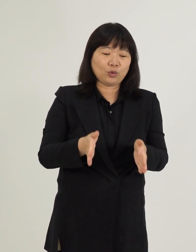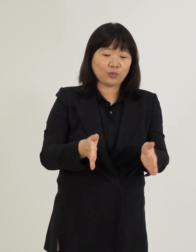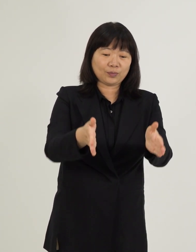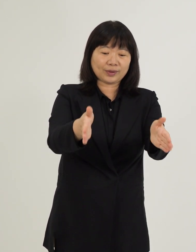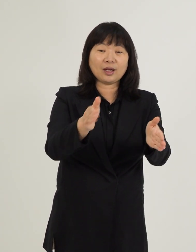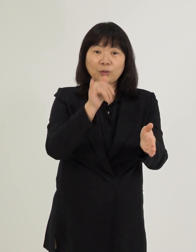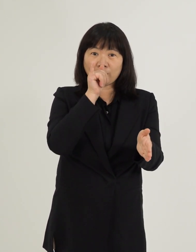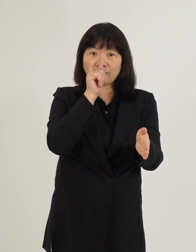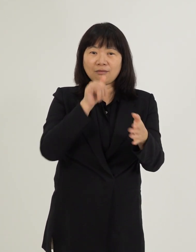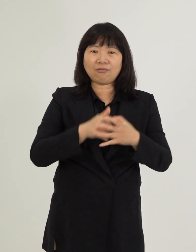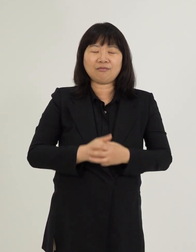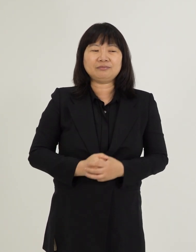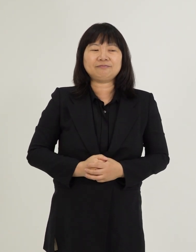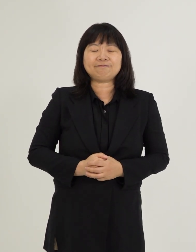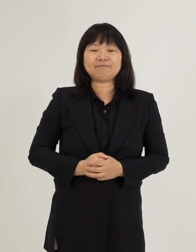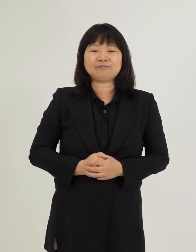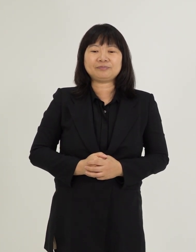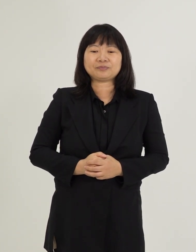마포.